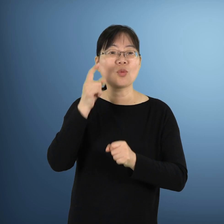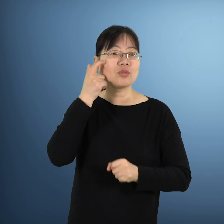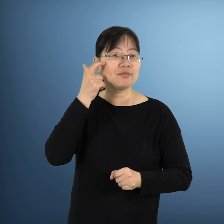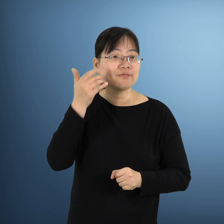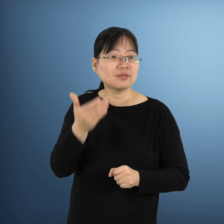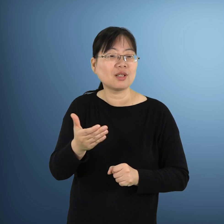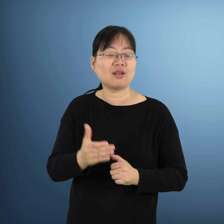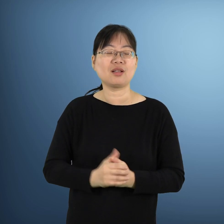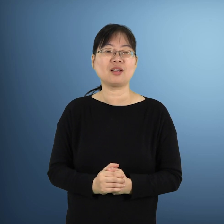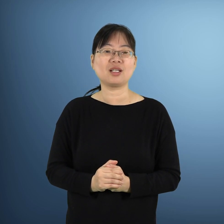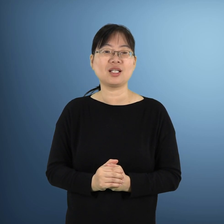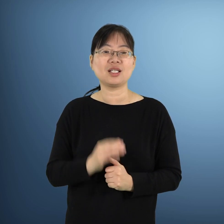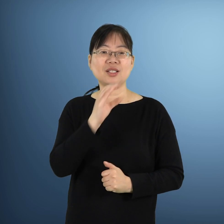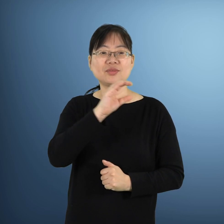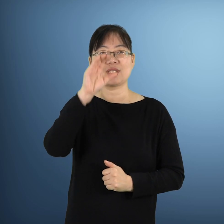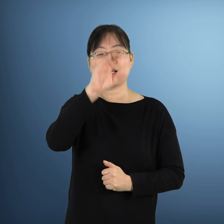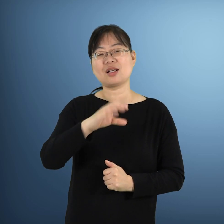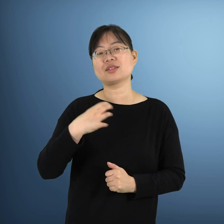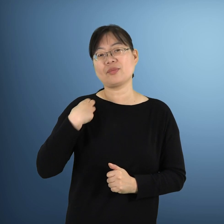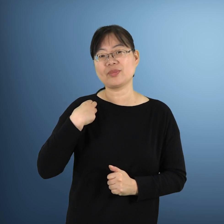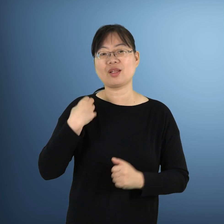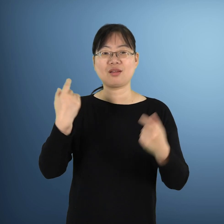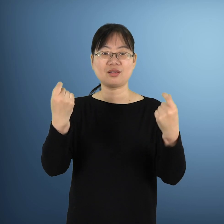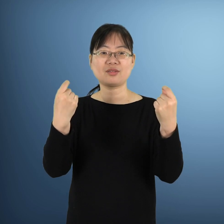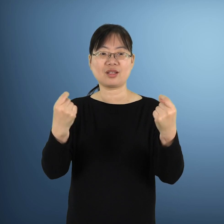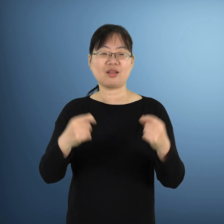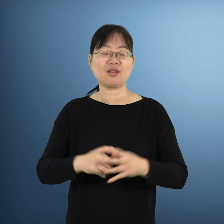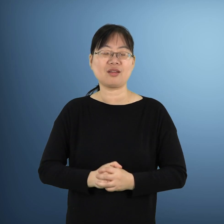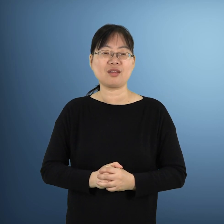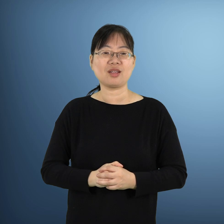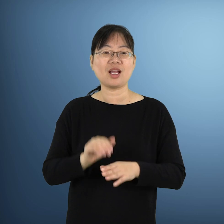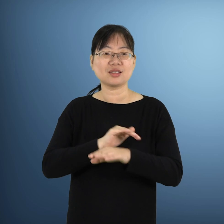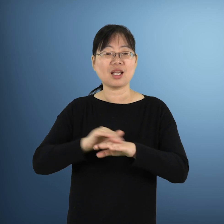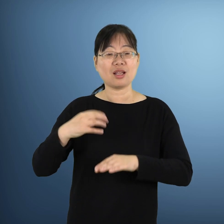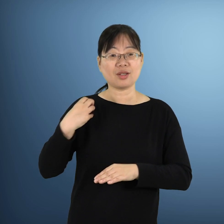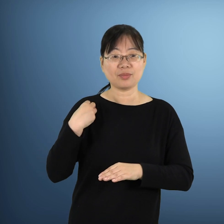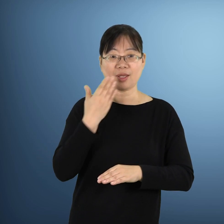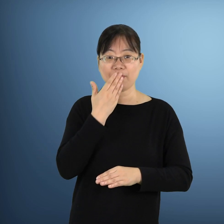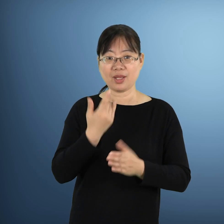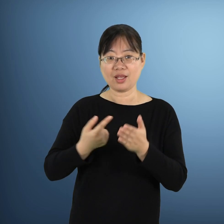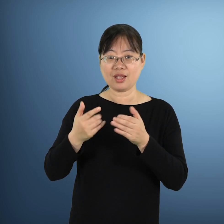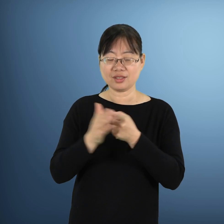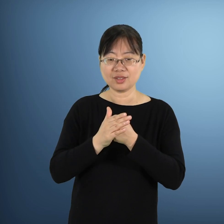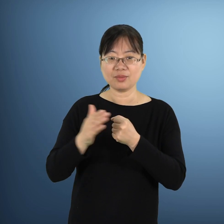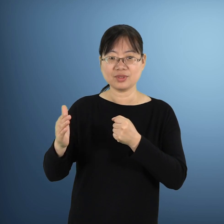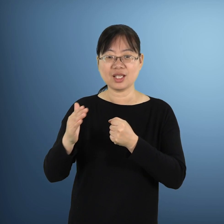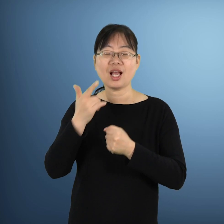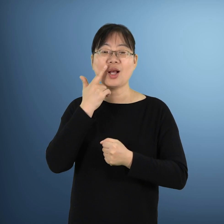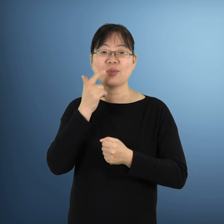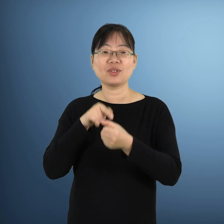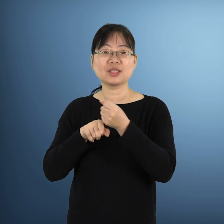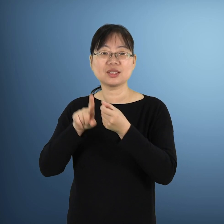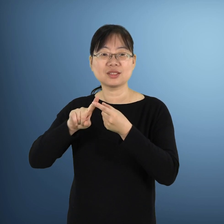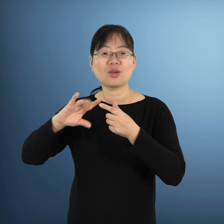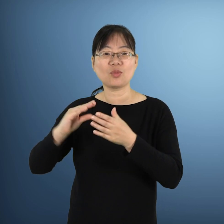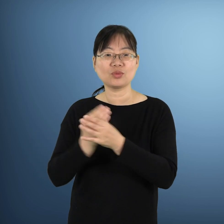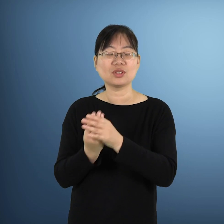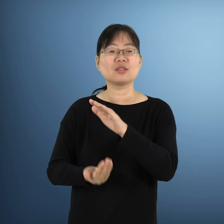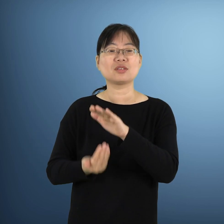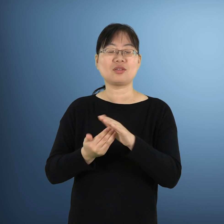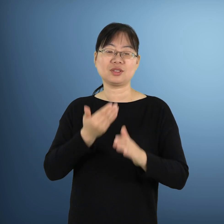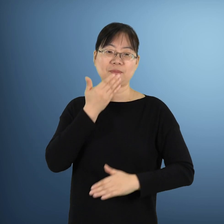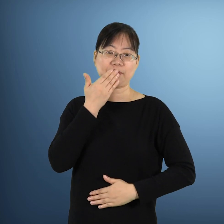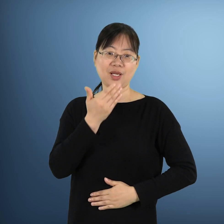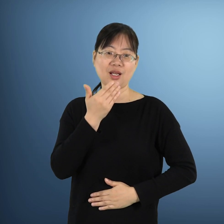말이에요. 십자가 지는 거예요. 그것을 잘 감당해서 아버지의 뜻을 온전히